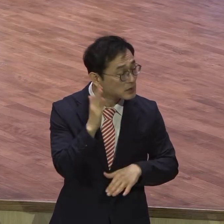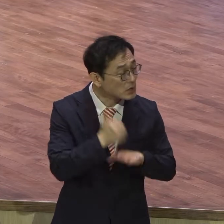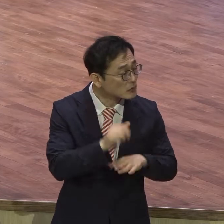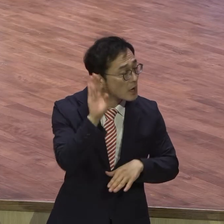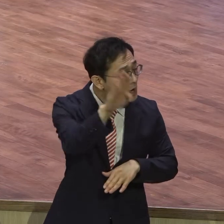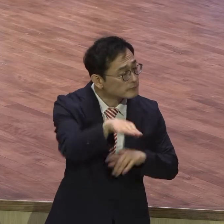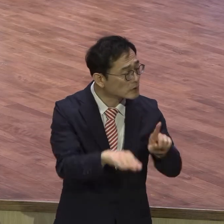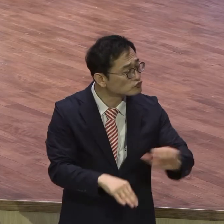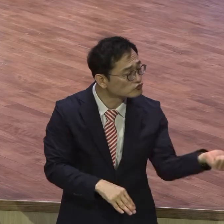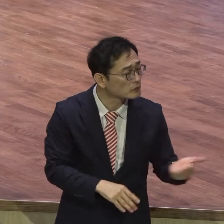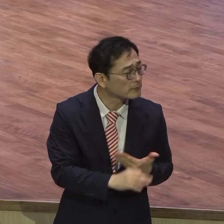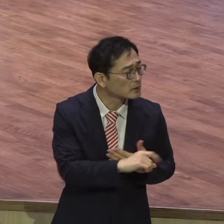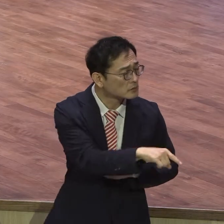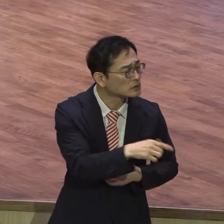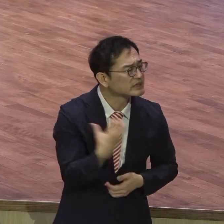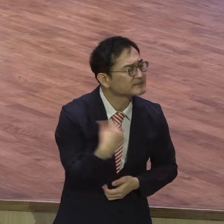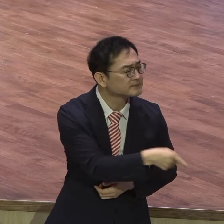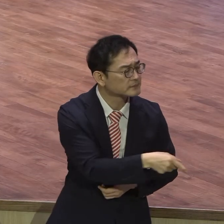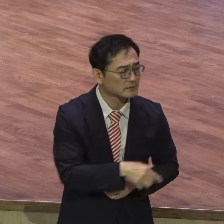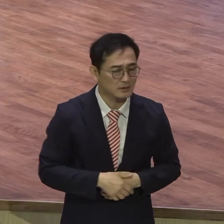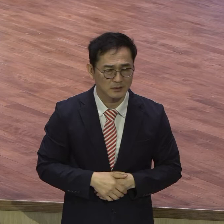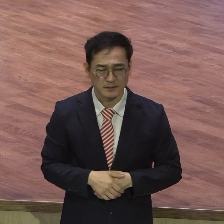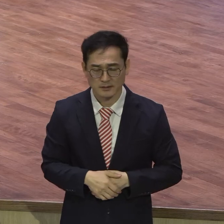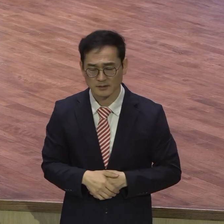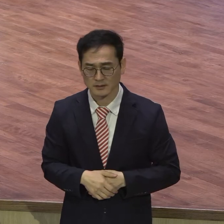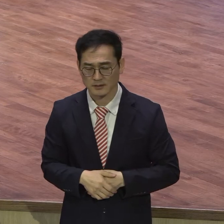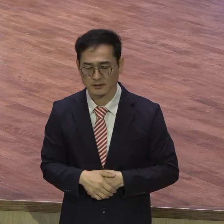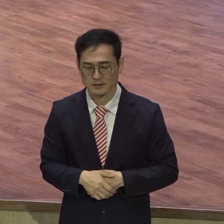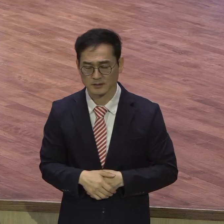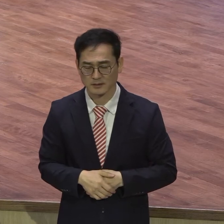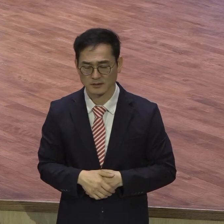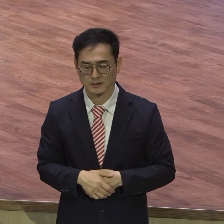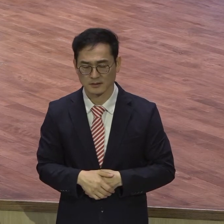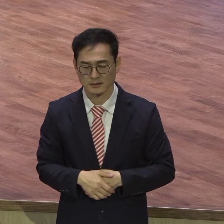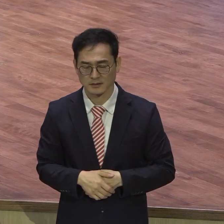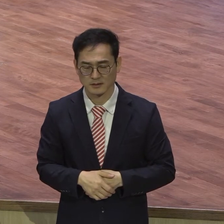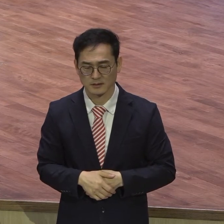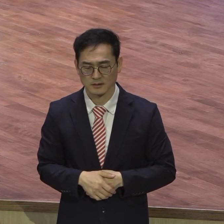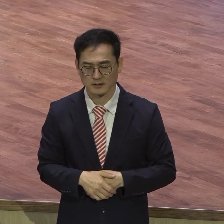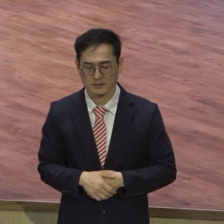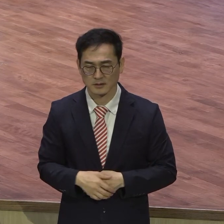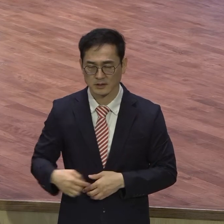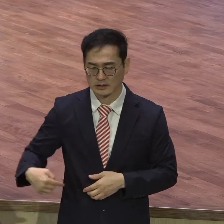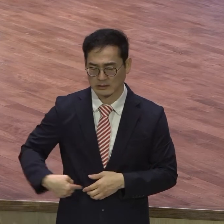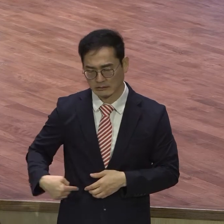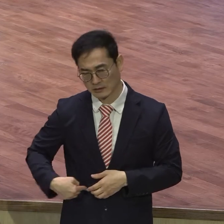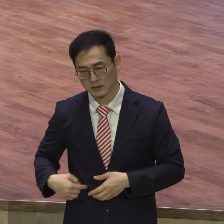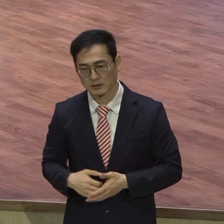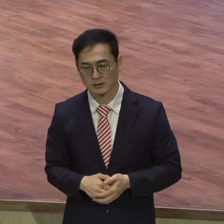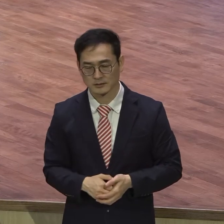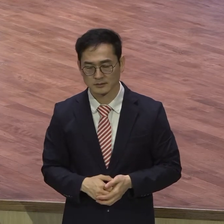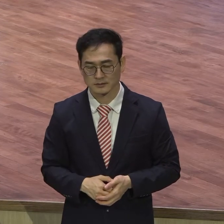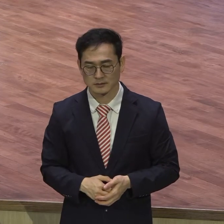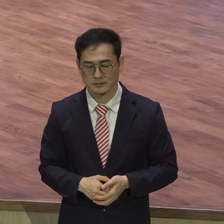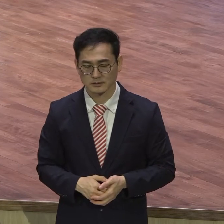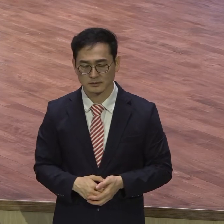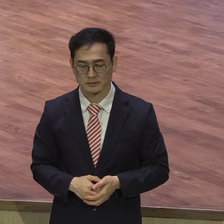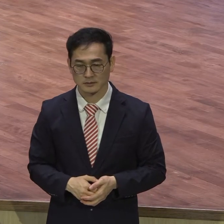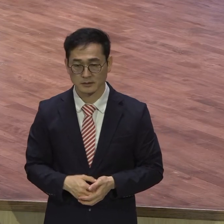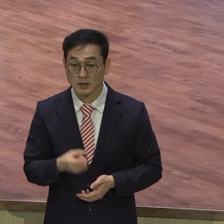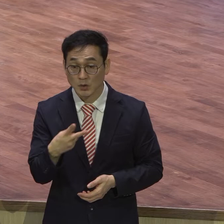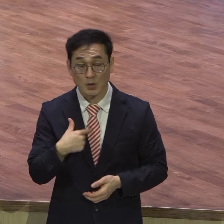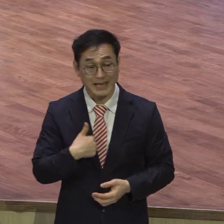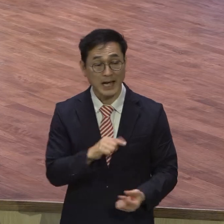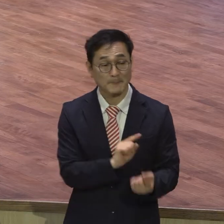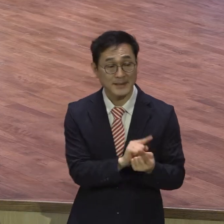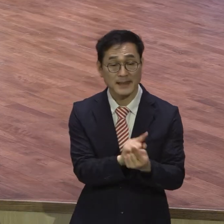평소 때 여러분의 불신자를 만났을 때 양심이 아 이 사람이 보험 전해야지 나를 이렇게 자주 만났는데 만약에 지옥감이 지옥에서